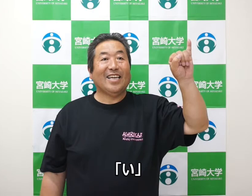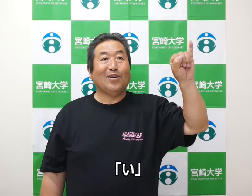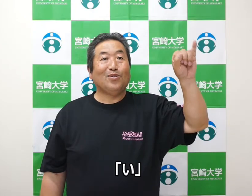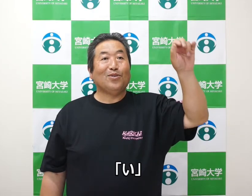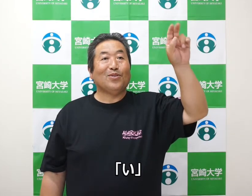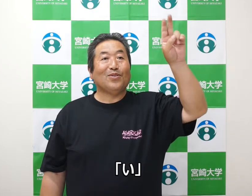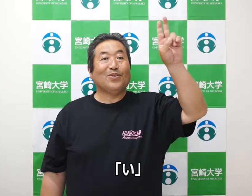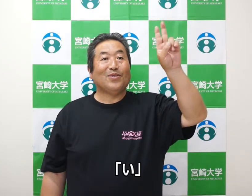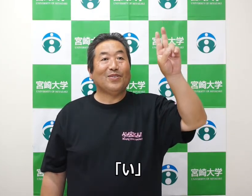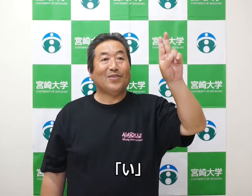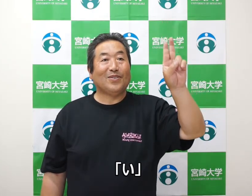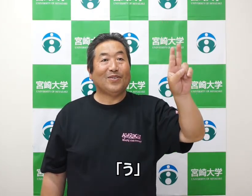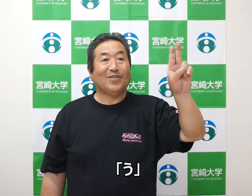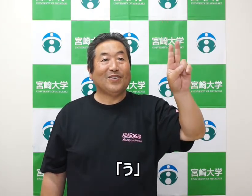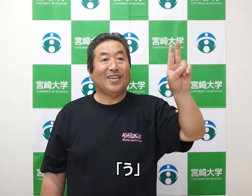う、え、